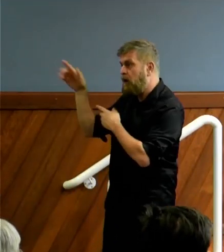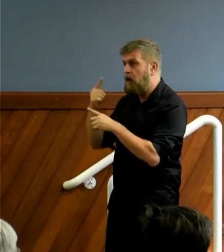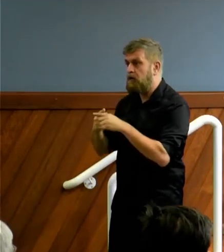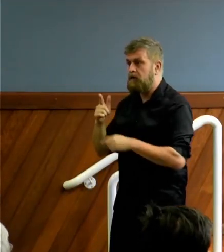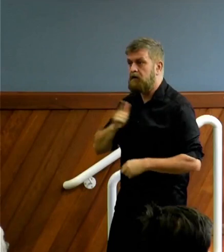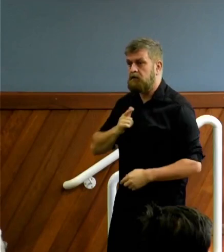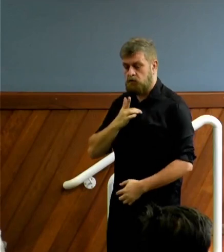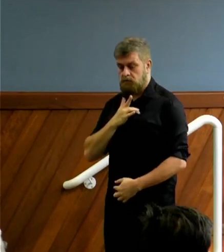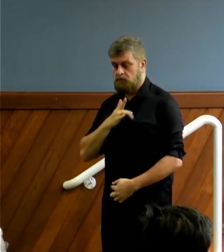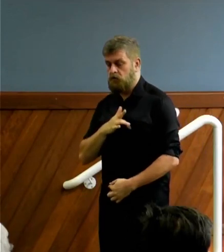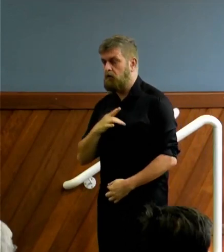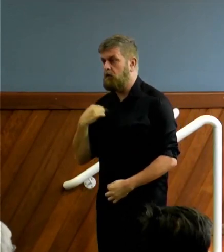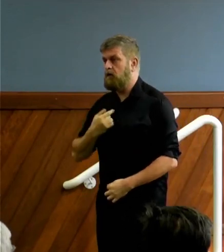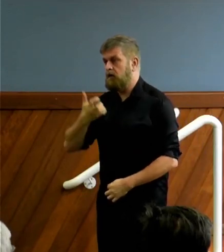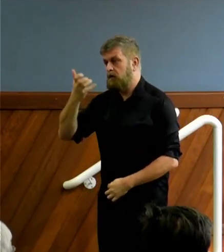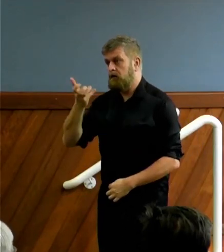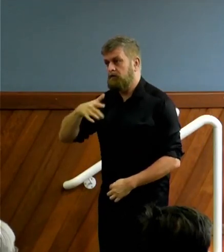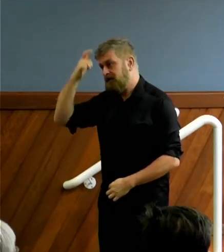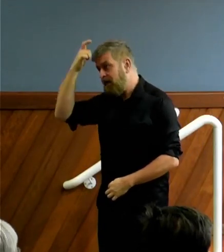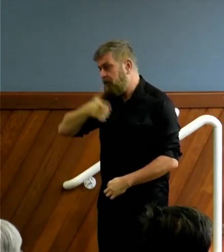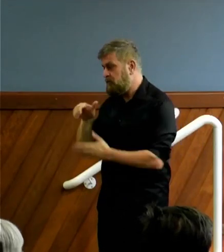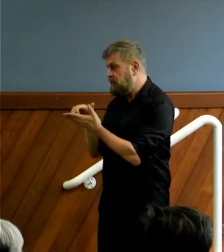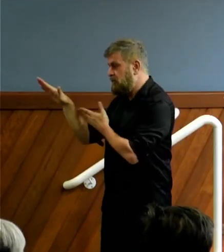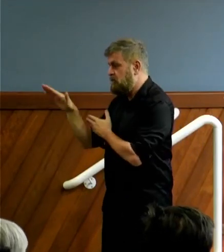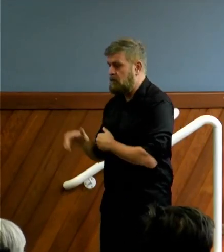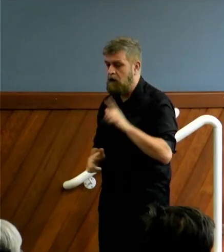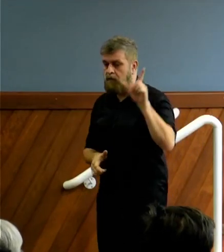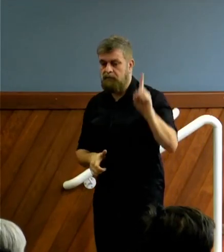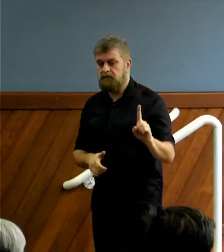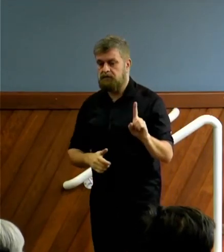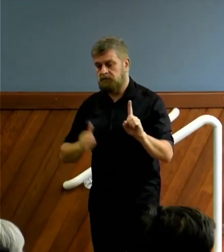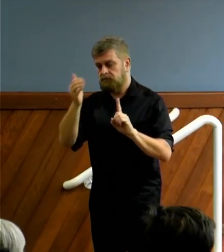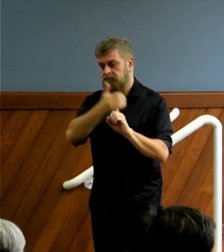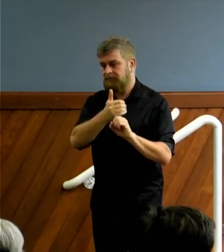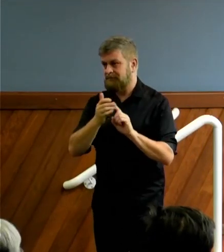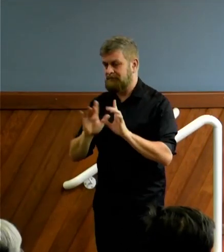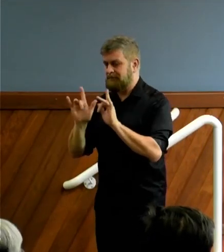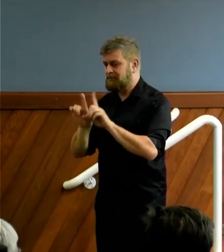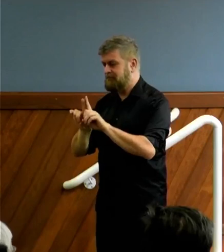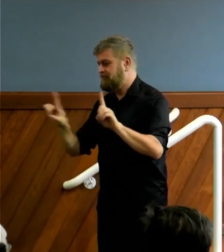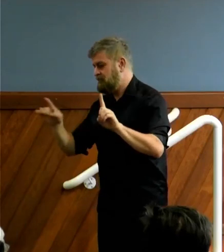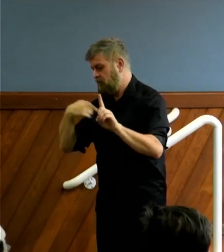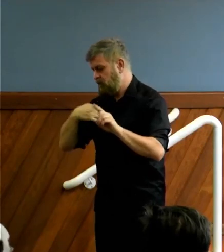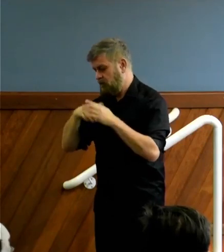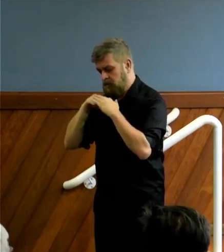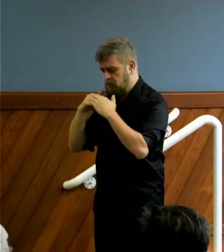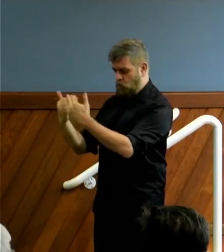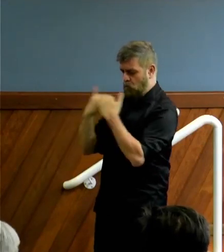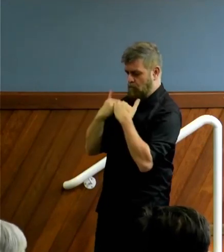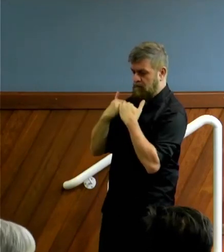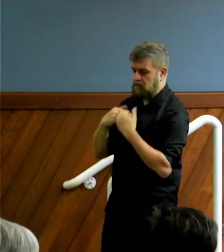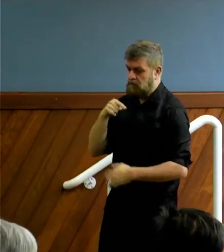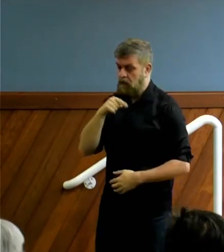eu tenho dó e eu não quero ser a pessoa que mandou ele embora, entendeu? Eu quero que alguém mande, sabe? Assim, igual término de relacionamento, não quero ser eu, quero que seja o outro,